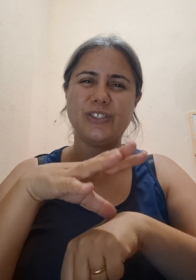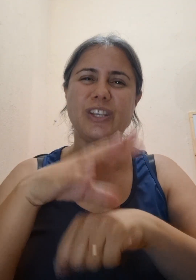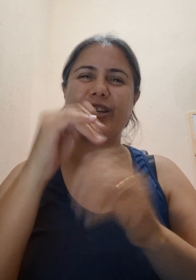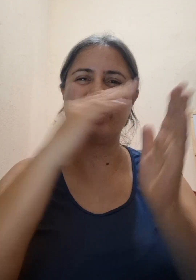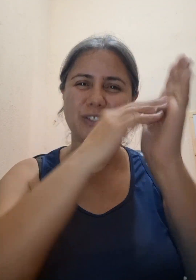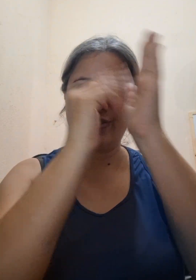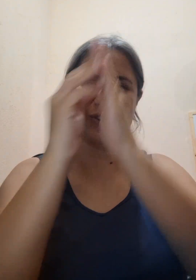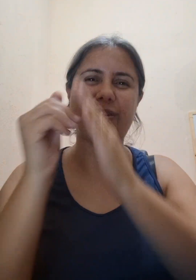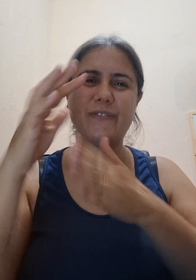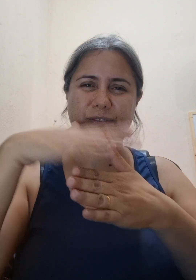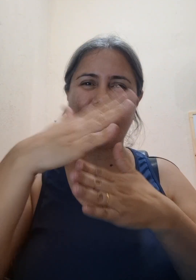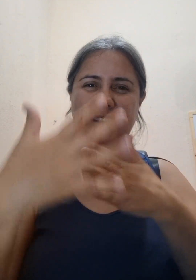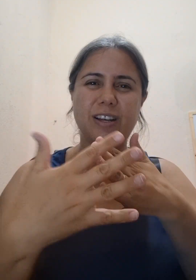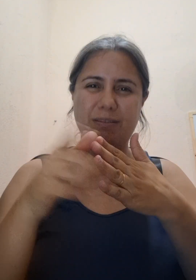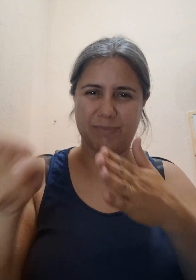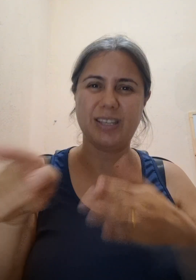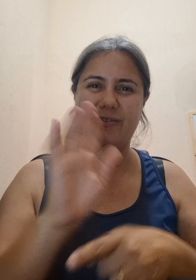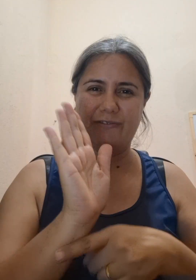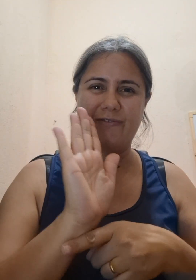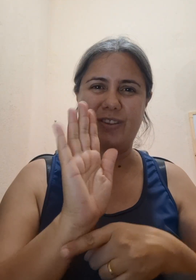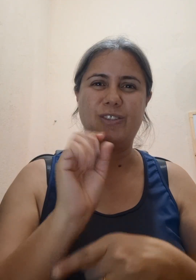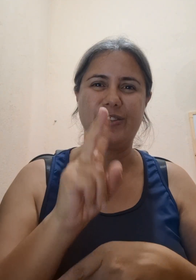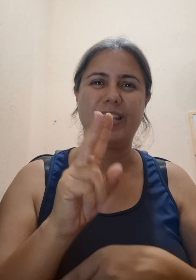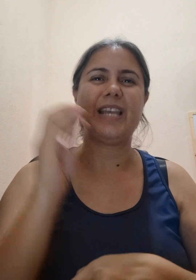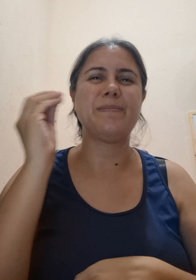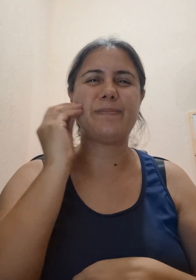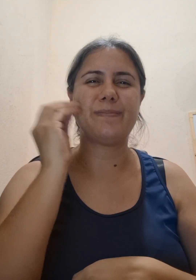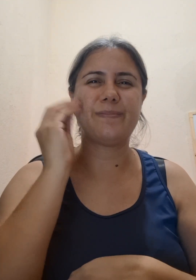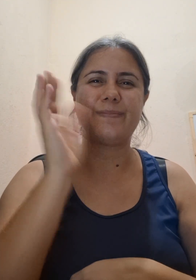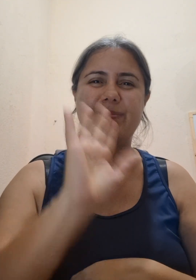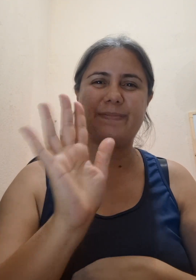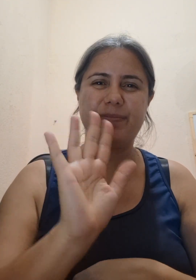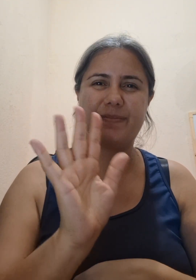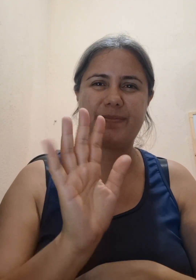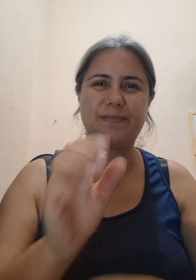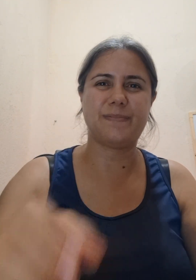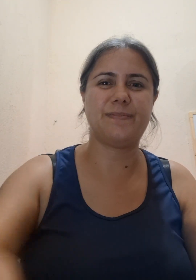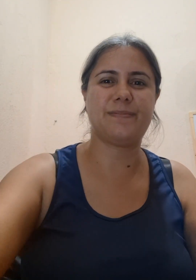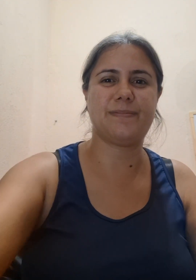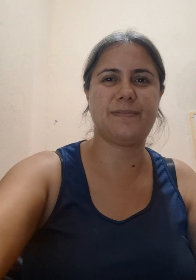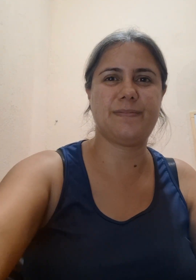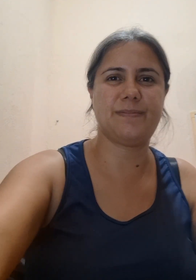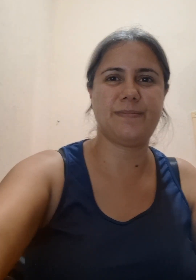maravilhoso. Veja a dica de louvor aqui no vídeo, louvor em Libras aqui no vídeo, ok? Beijos, tchau.